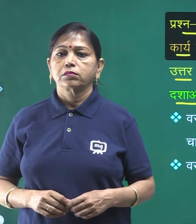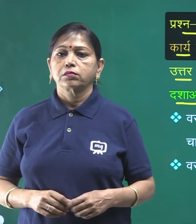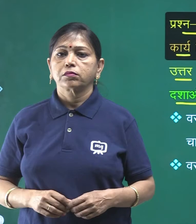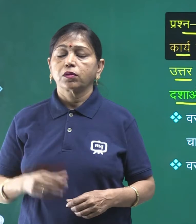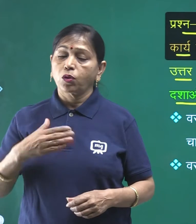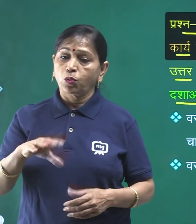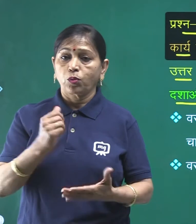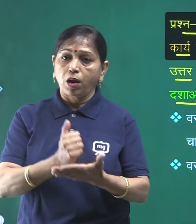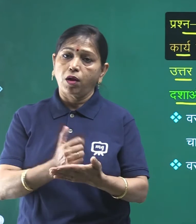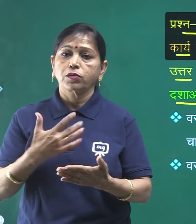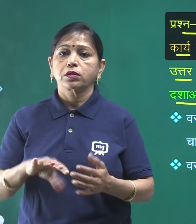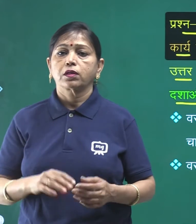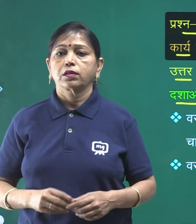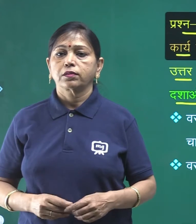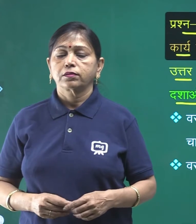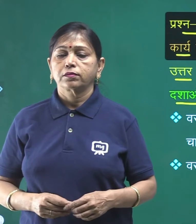होना आवश्यक है।